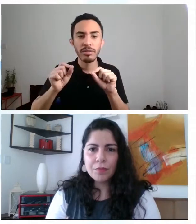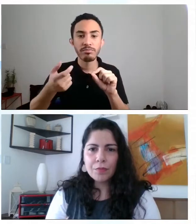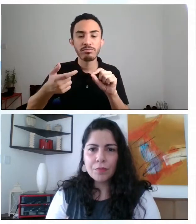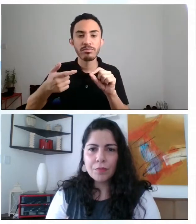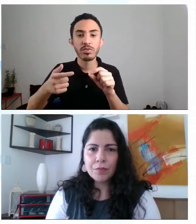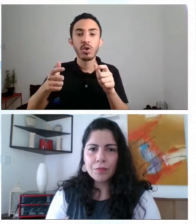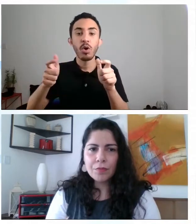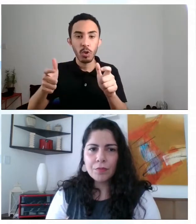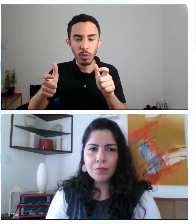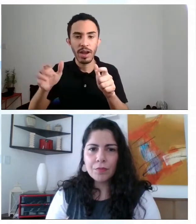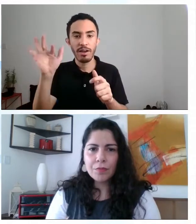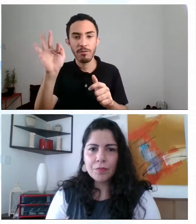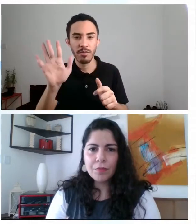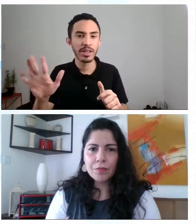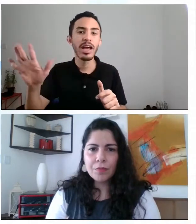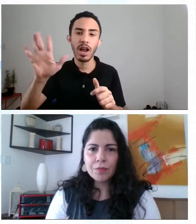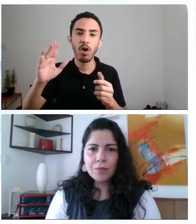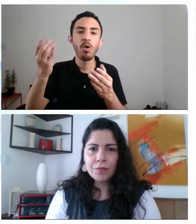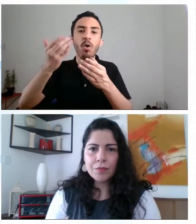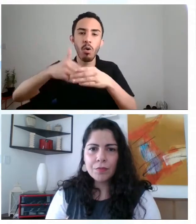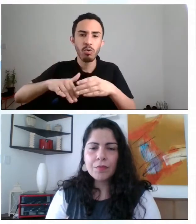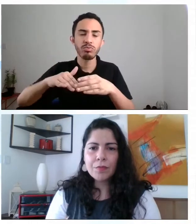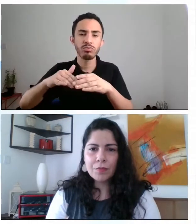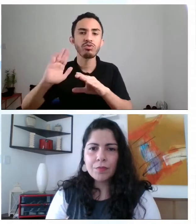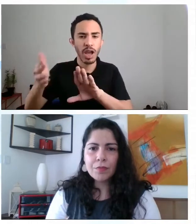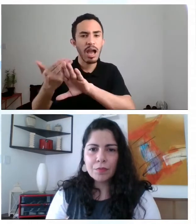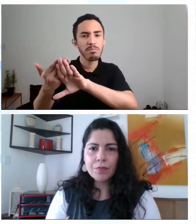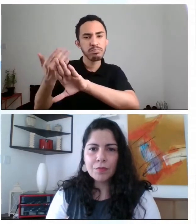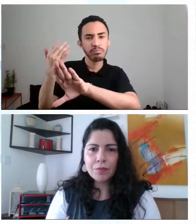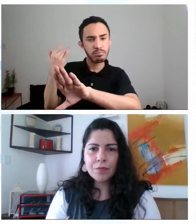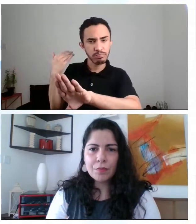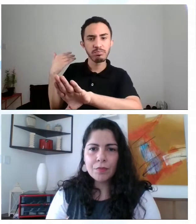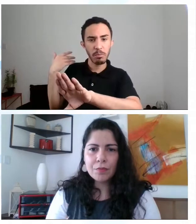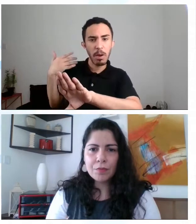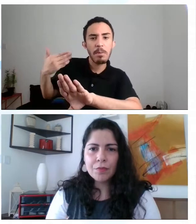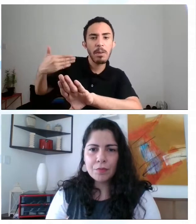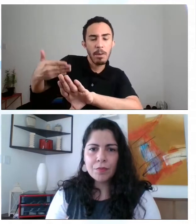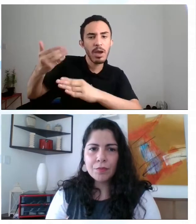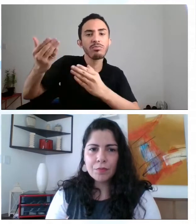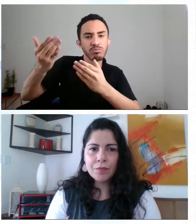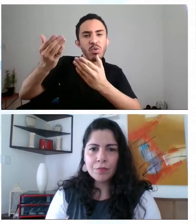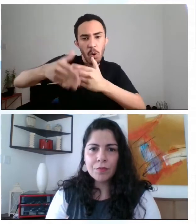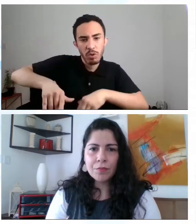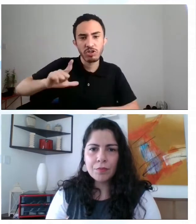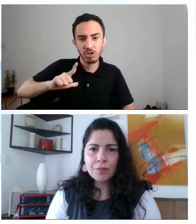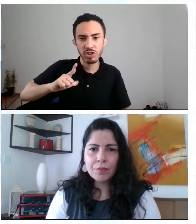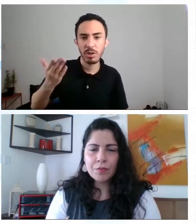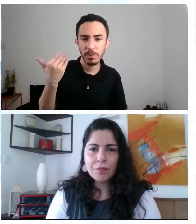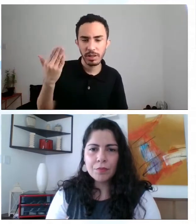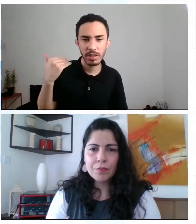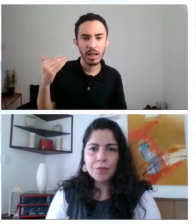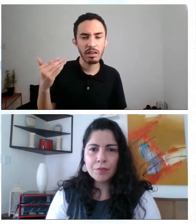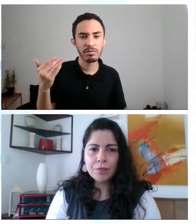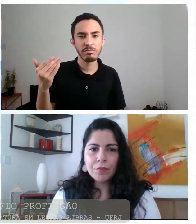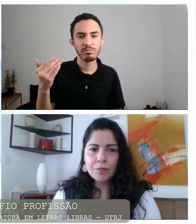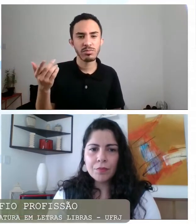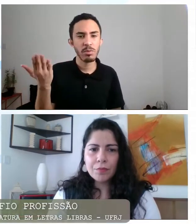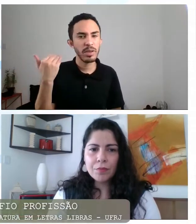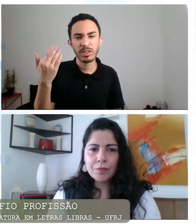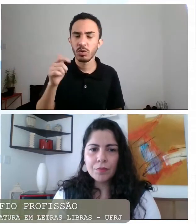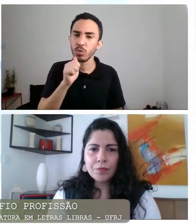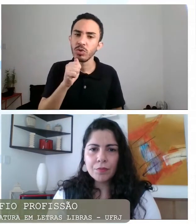Nas instituições federais, os concursos já aconteciam, né, com mais frequência, até a gente perder